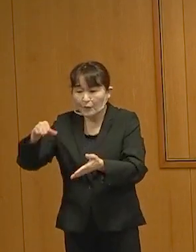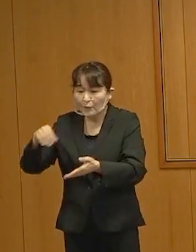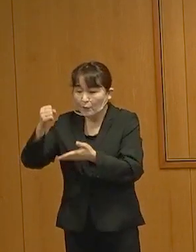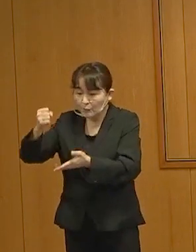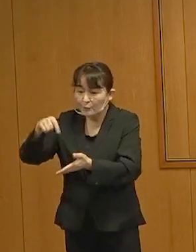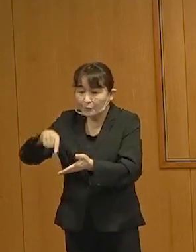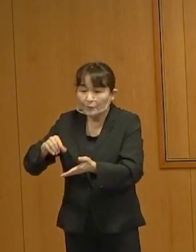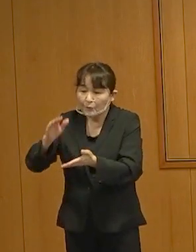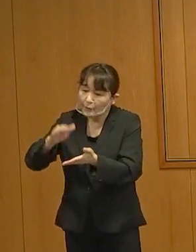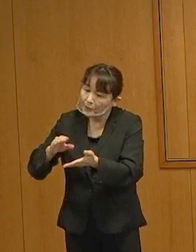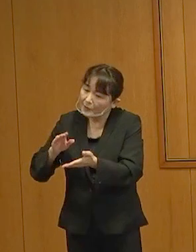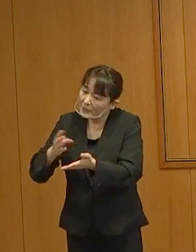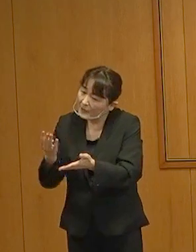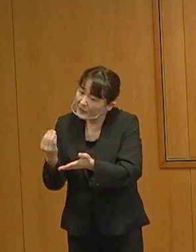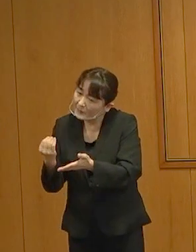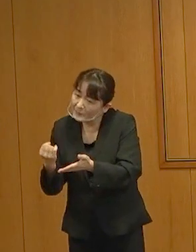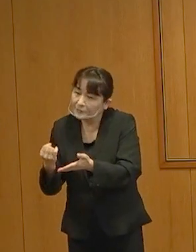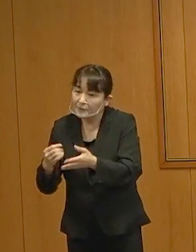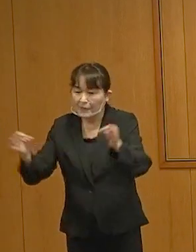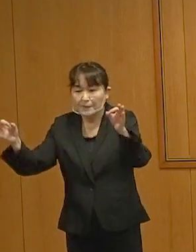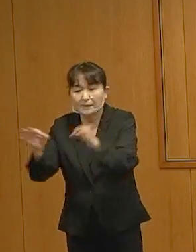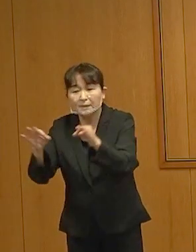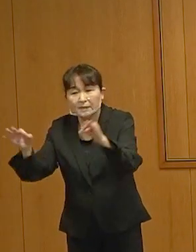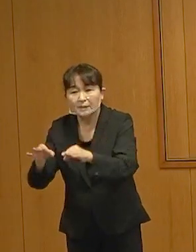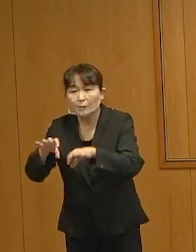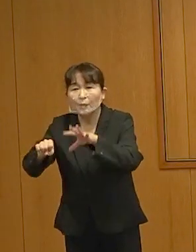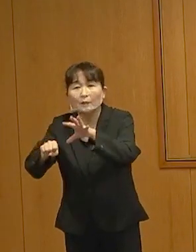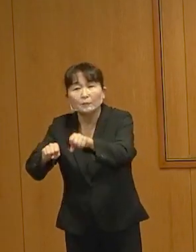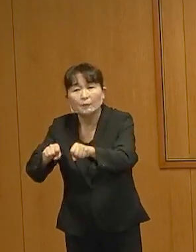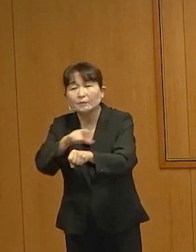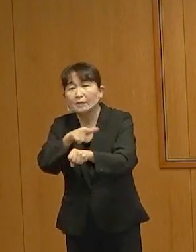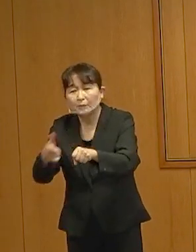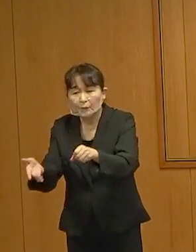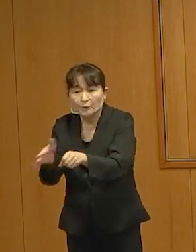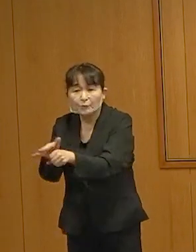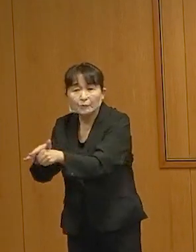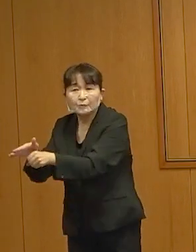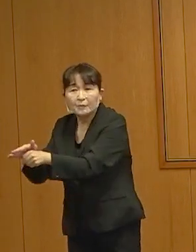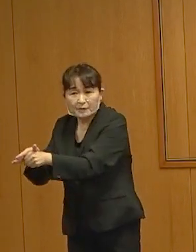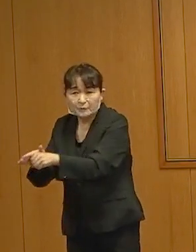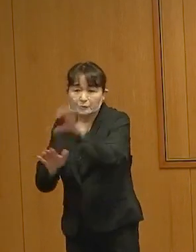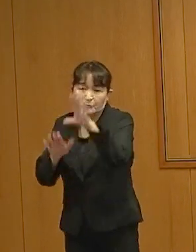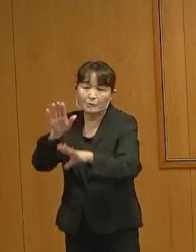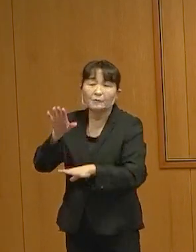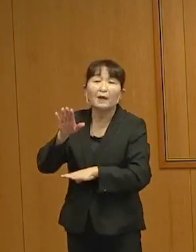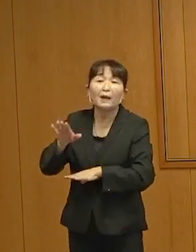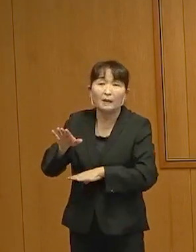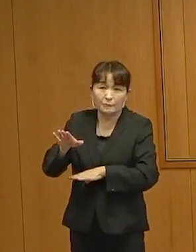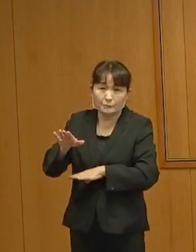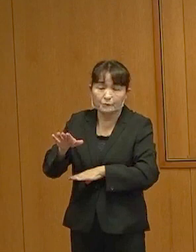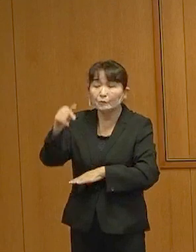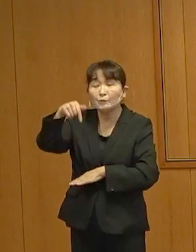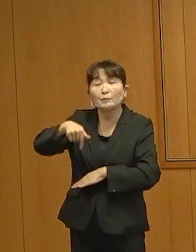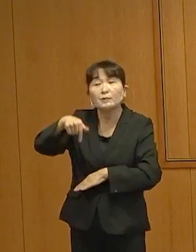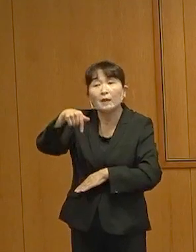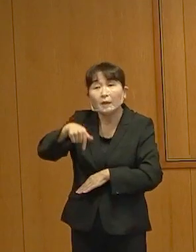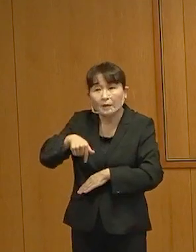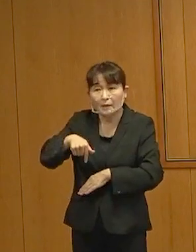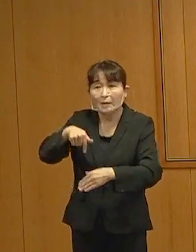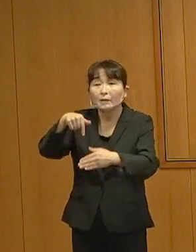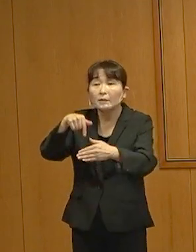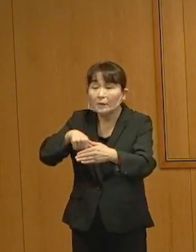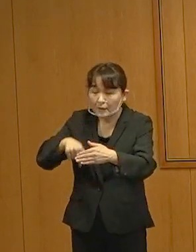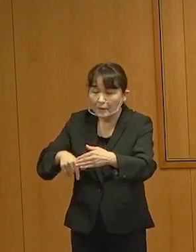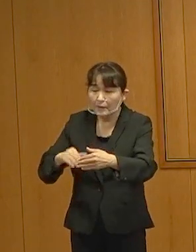から、基金の確保、こういうものをしっかりと見出して今おりますが、その中でコロナ